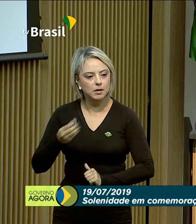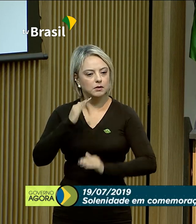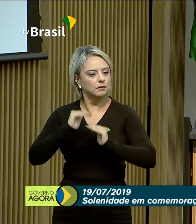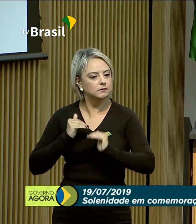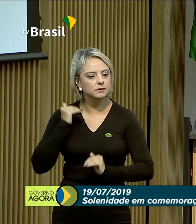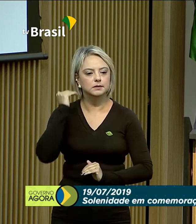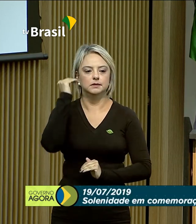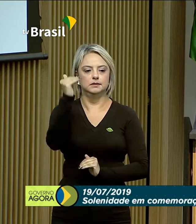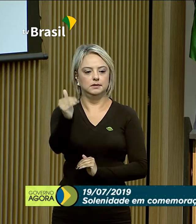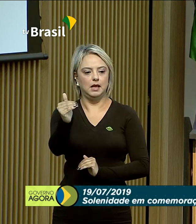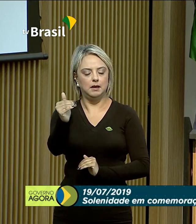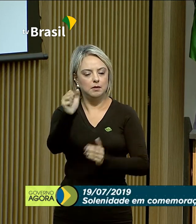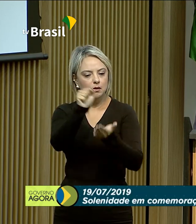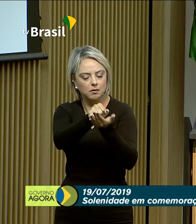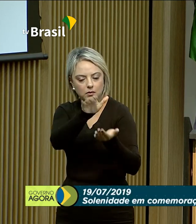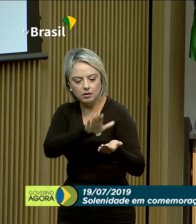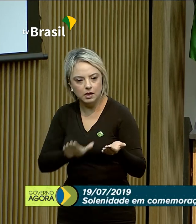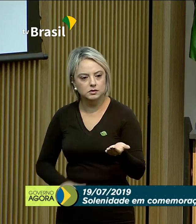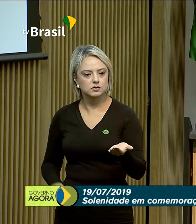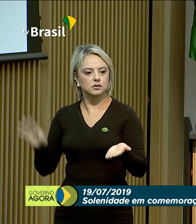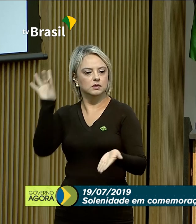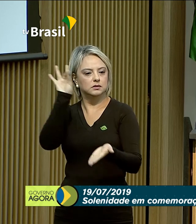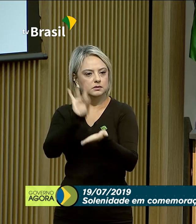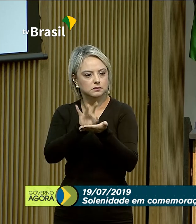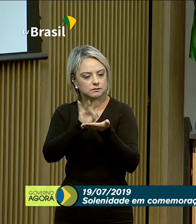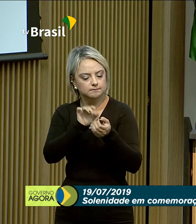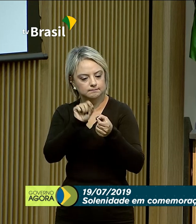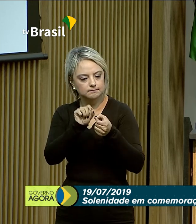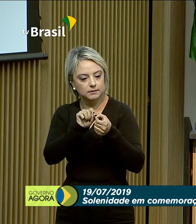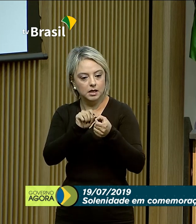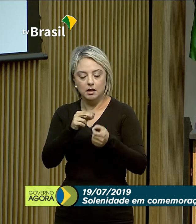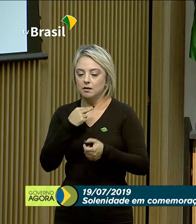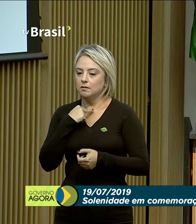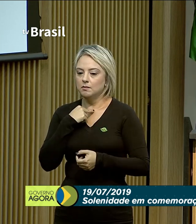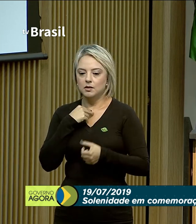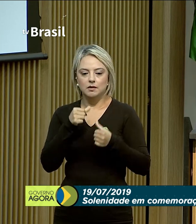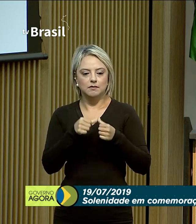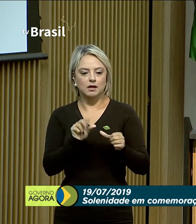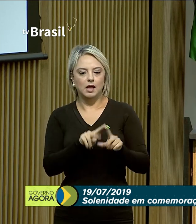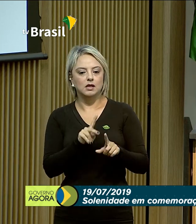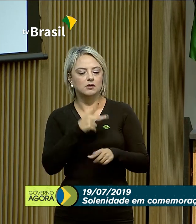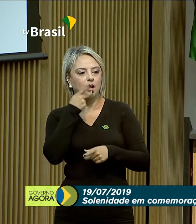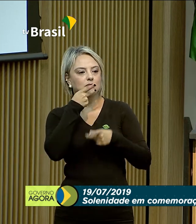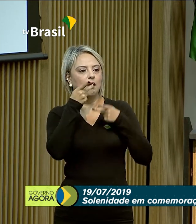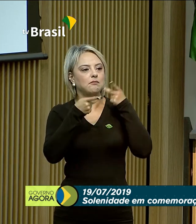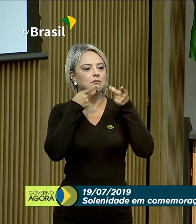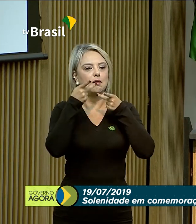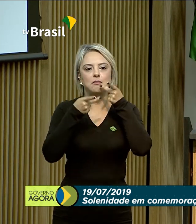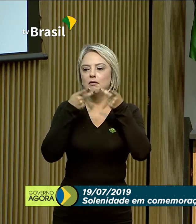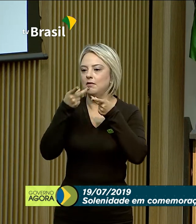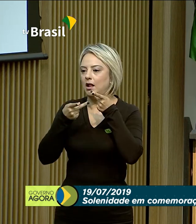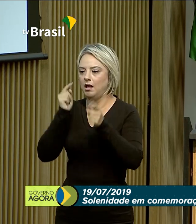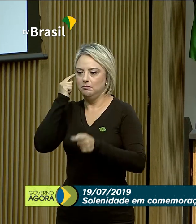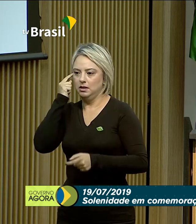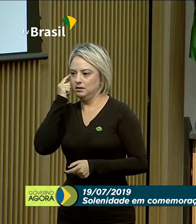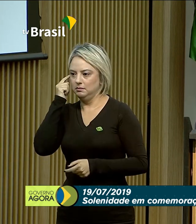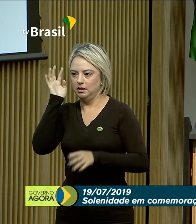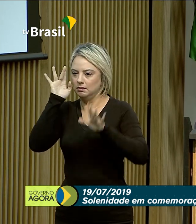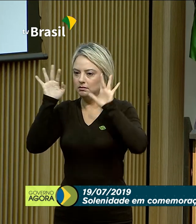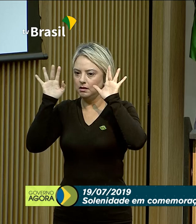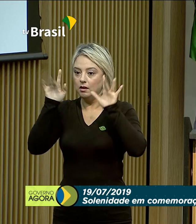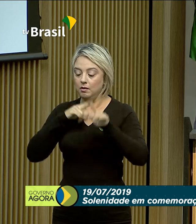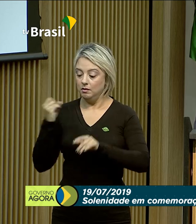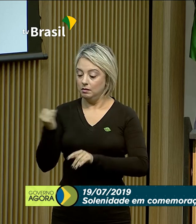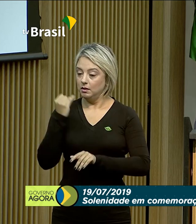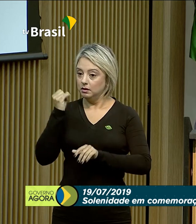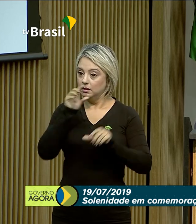etapa plena de ações e realizações. Não podemos ficar apenas nas palavras e nos pensamentos.